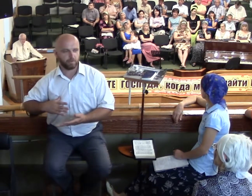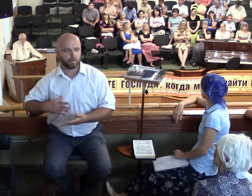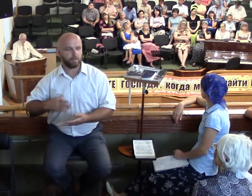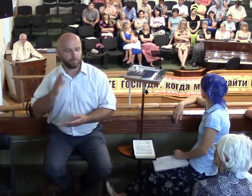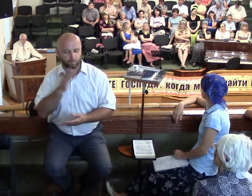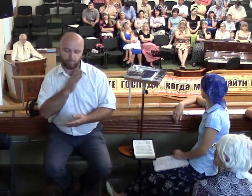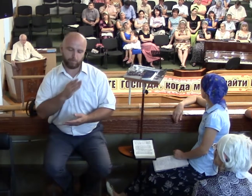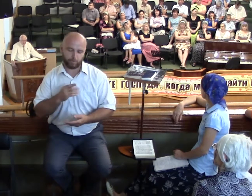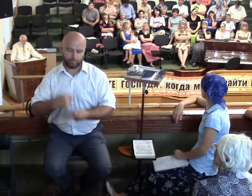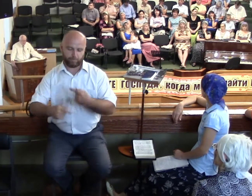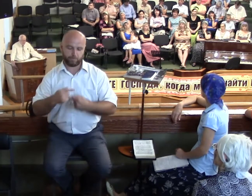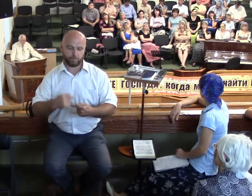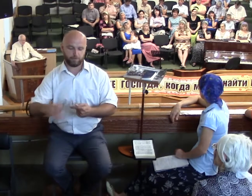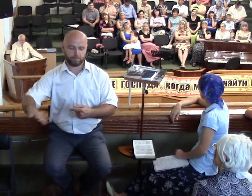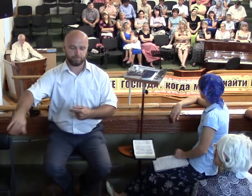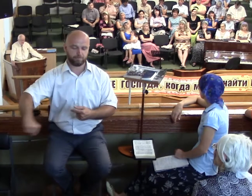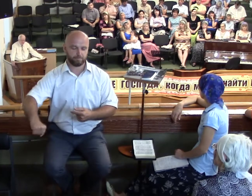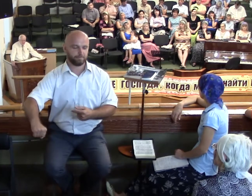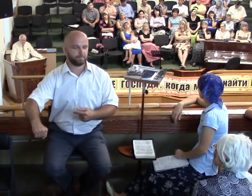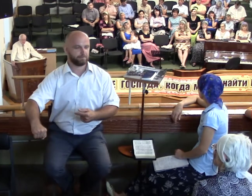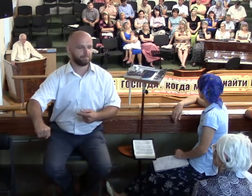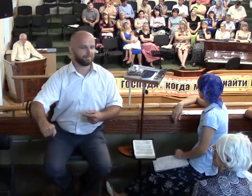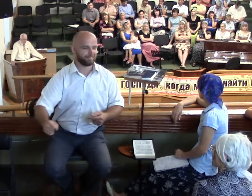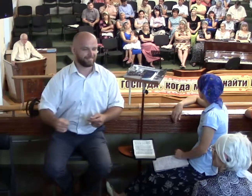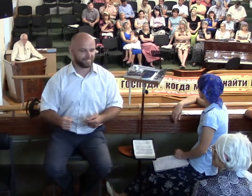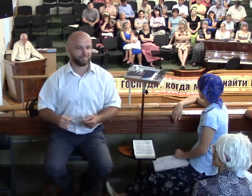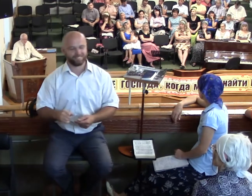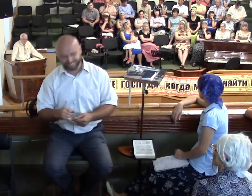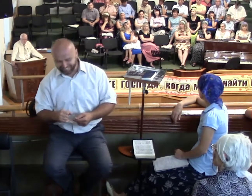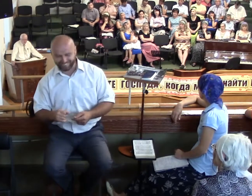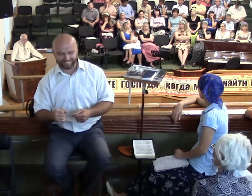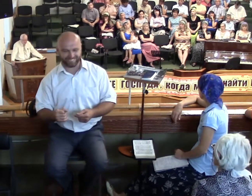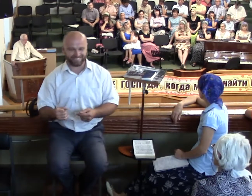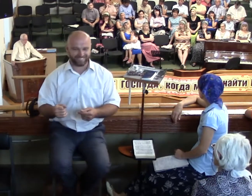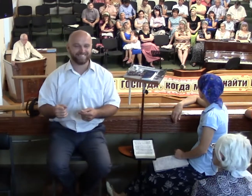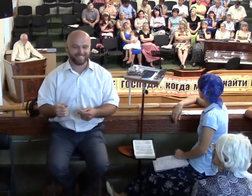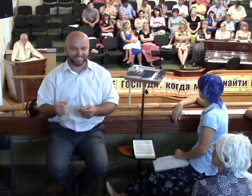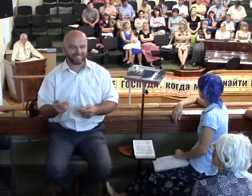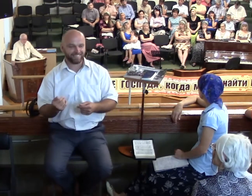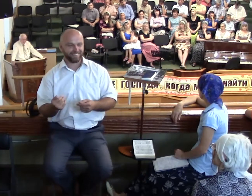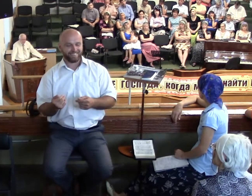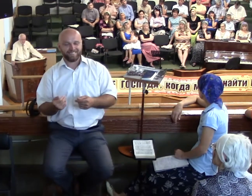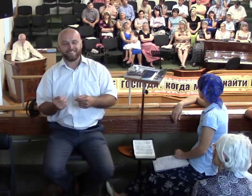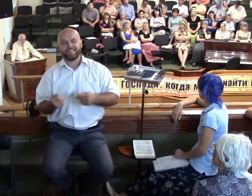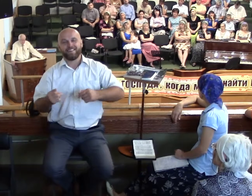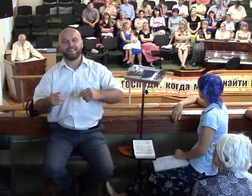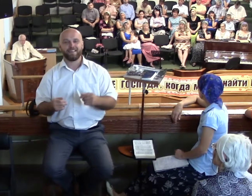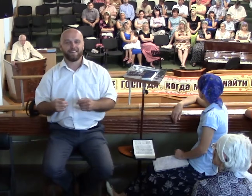Мы читаем, как послушные дети, не сообразуйтесь с прежними похотями,